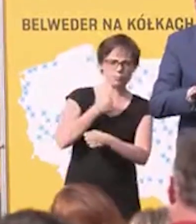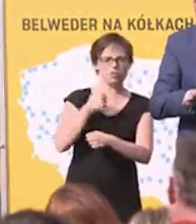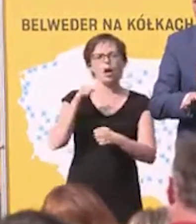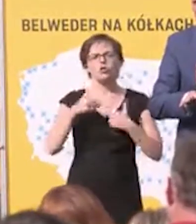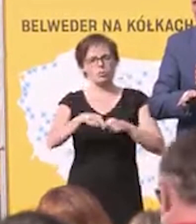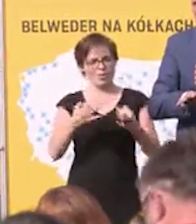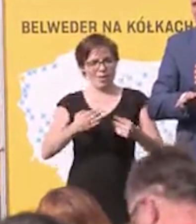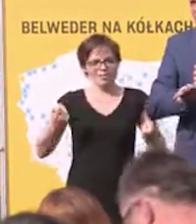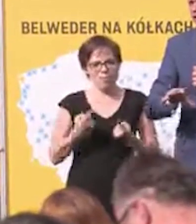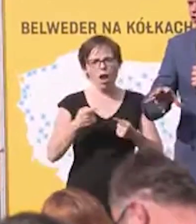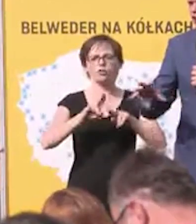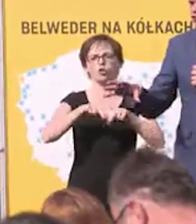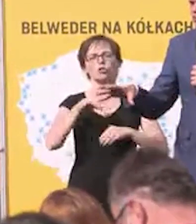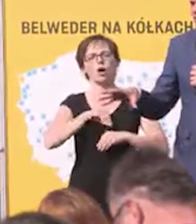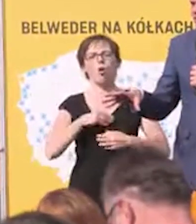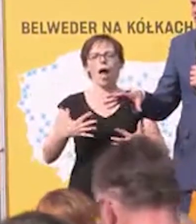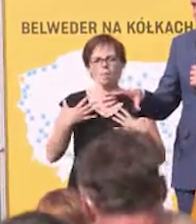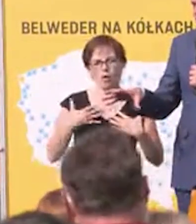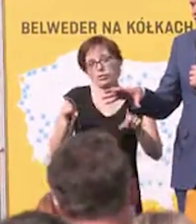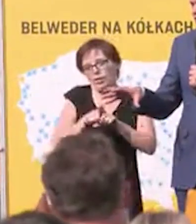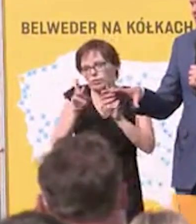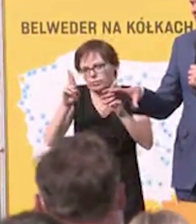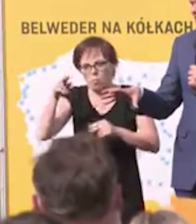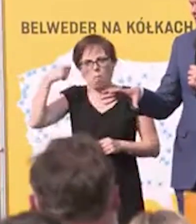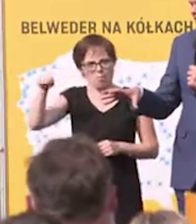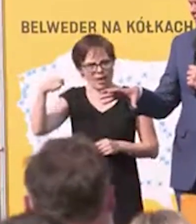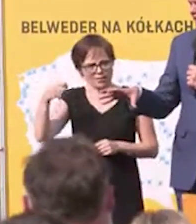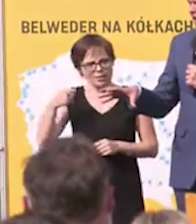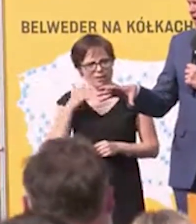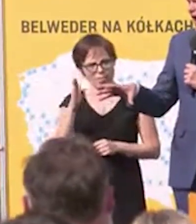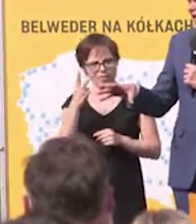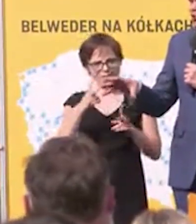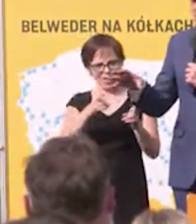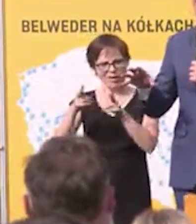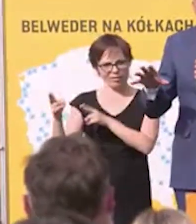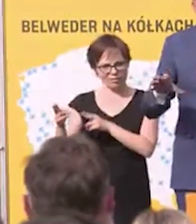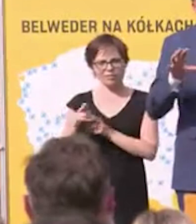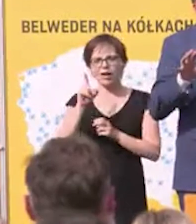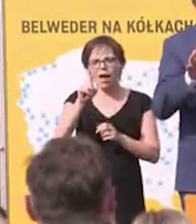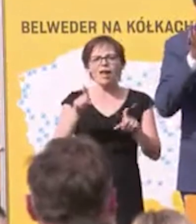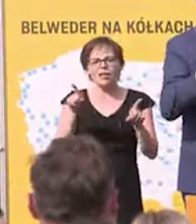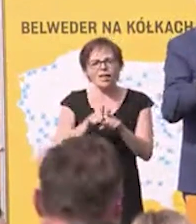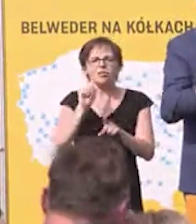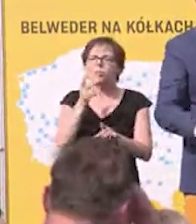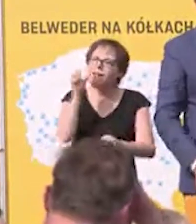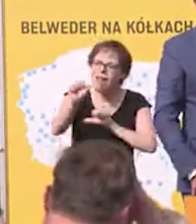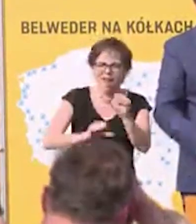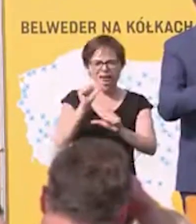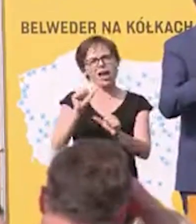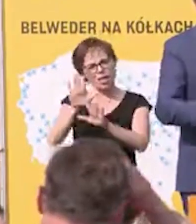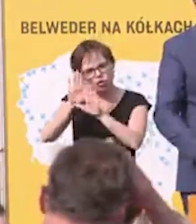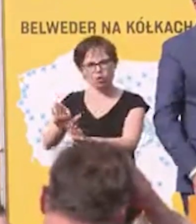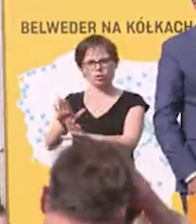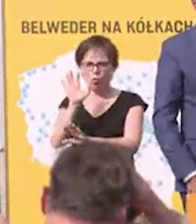tylko emocje i mam nadzieję urząd prezydenta pełniony przez 2 kadencje, ale żeby zostało coś na lata, na pokolenia,